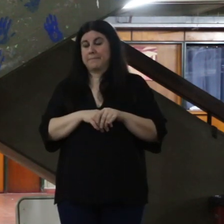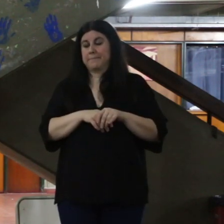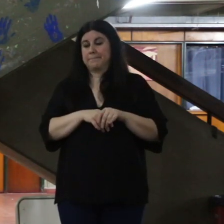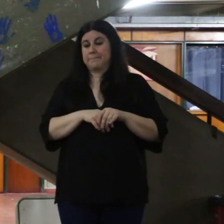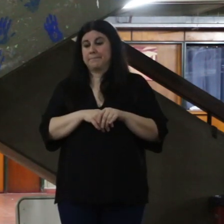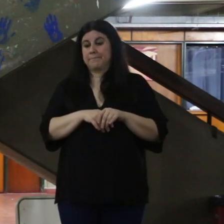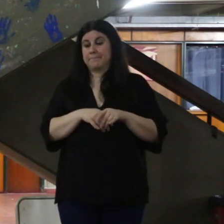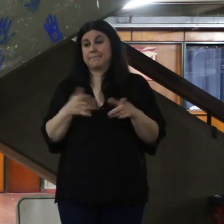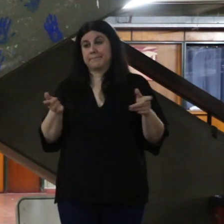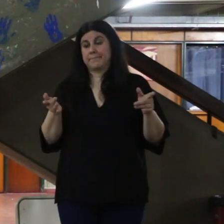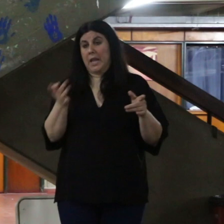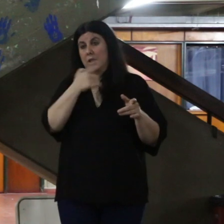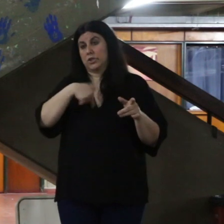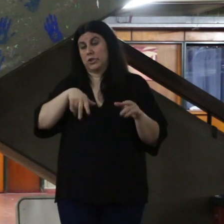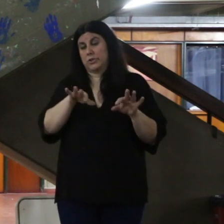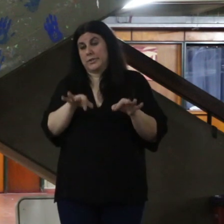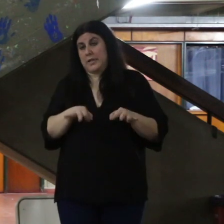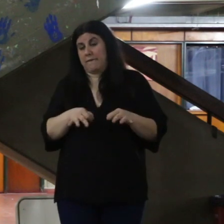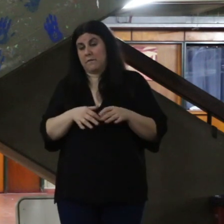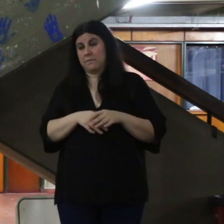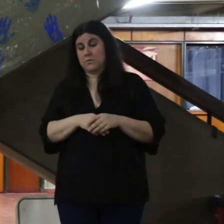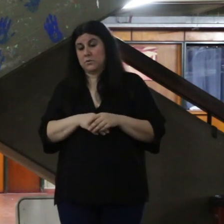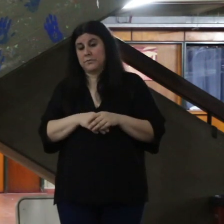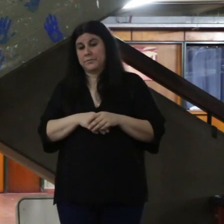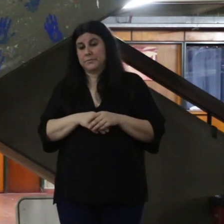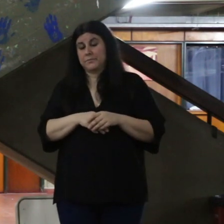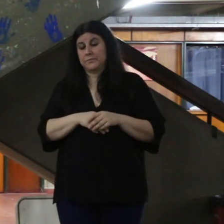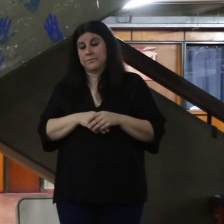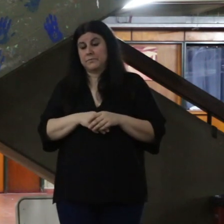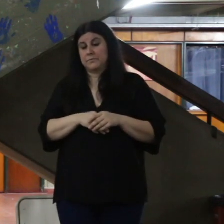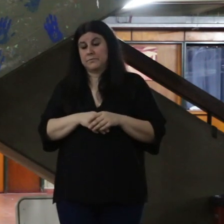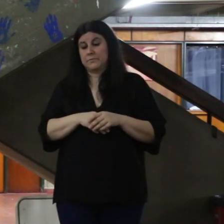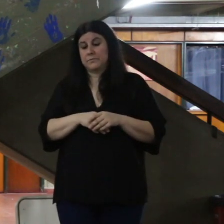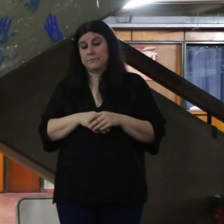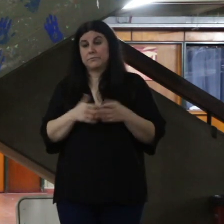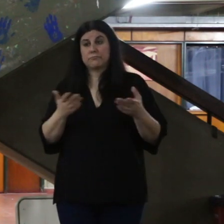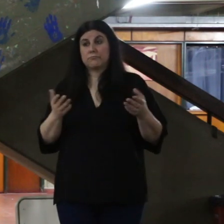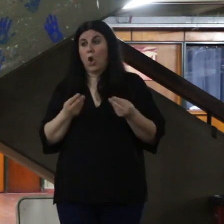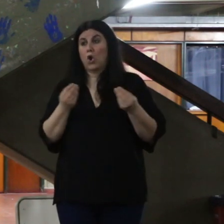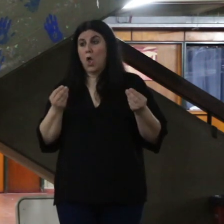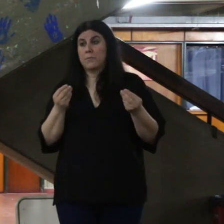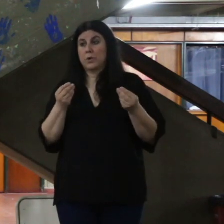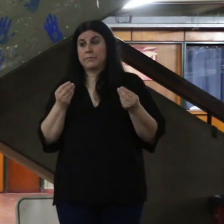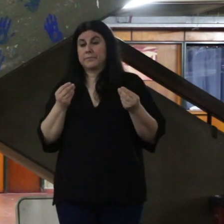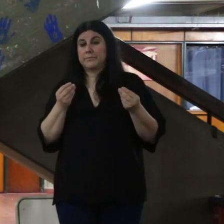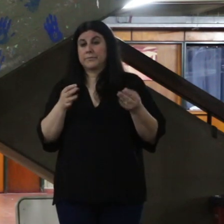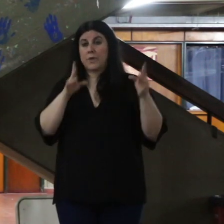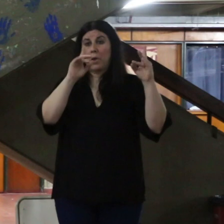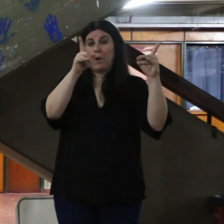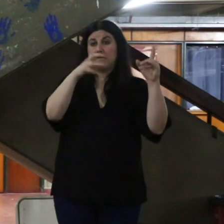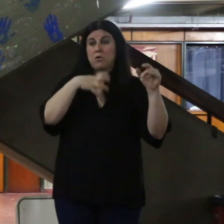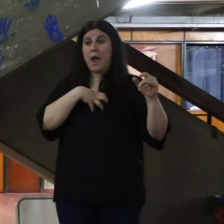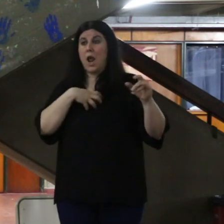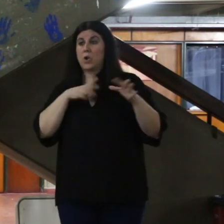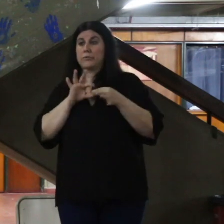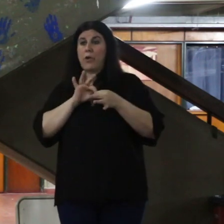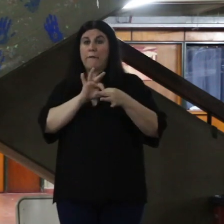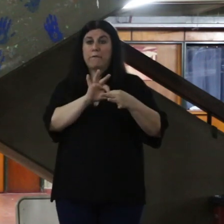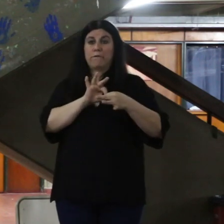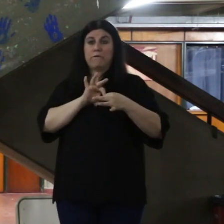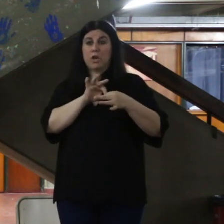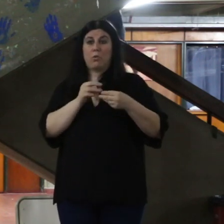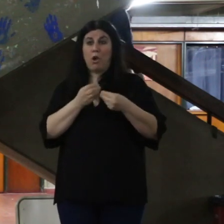la manera, ¿sí?, el vínculo se generó a través,